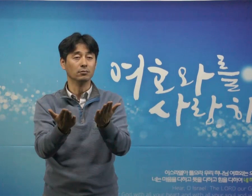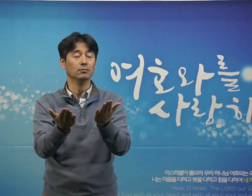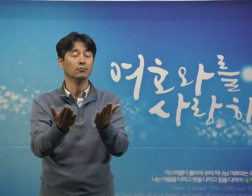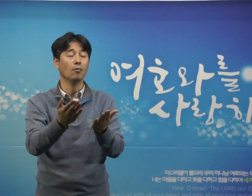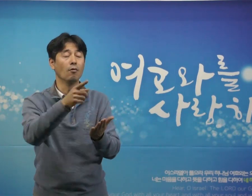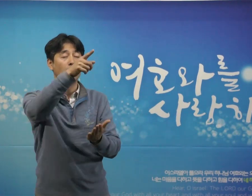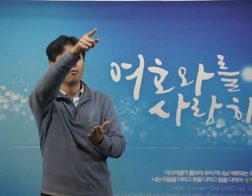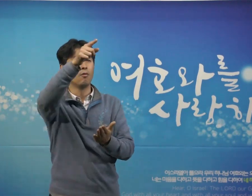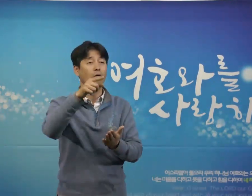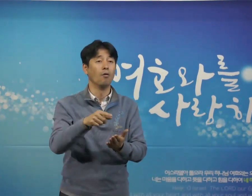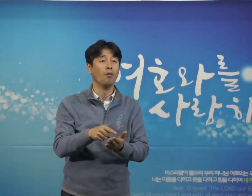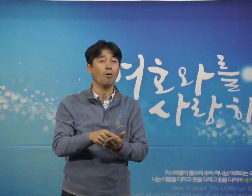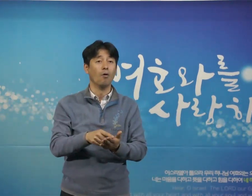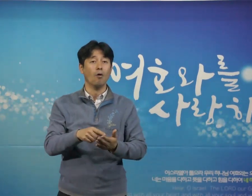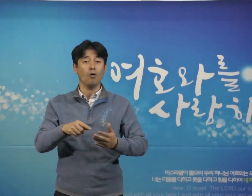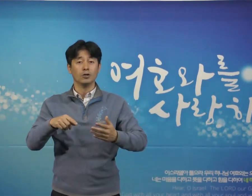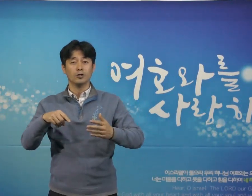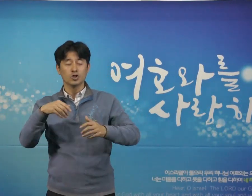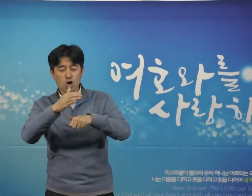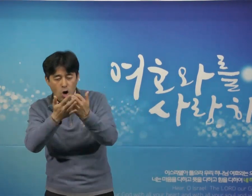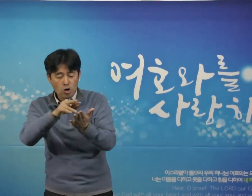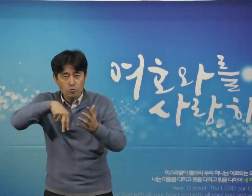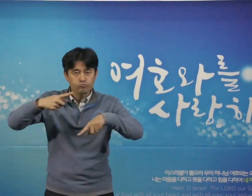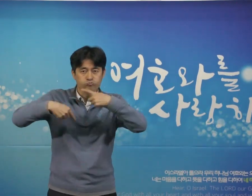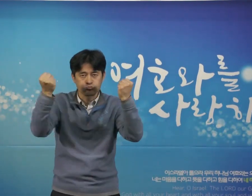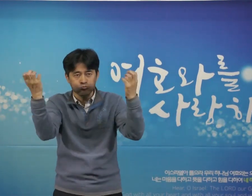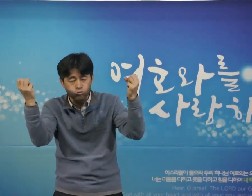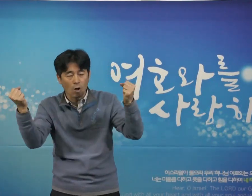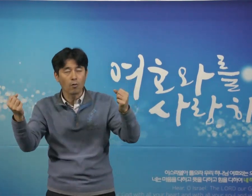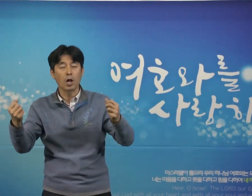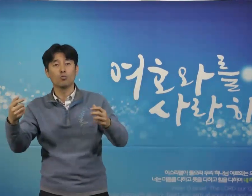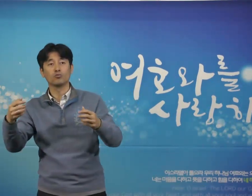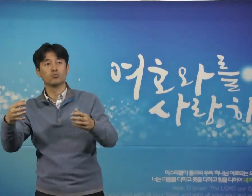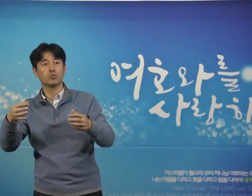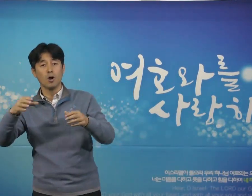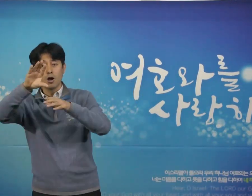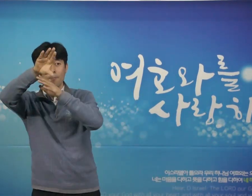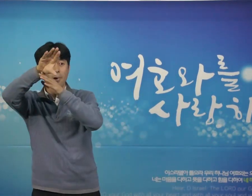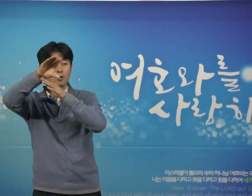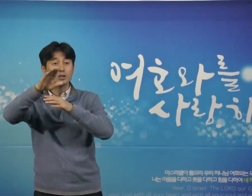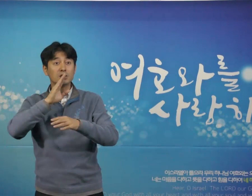그 성경을 미국에서 이제 번역을 하는데 성경을 읽고 계속